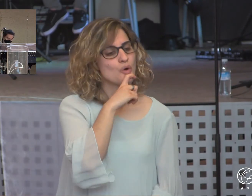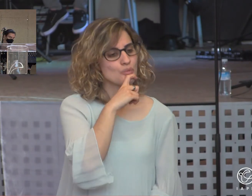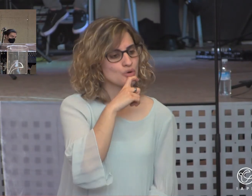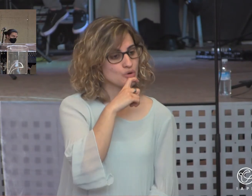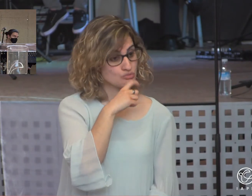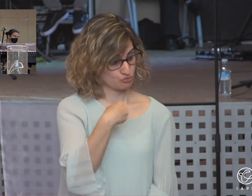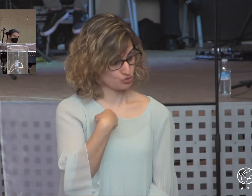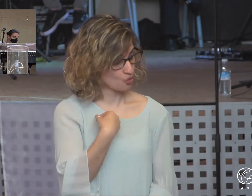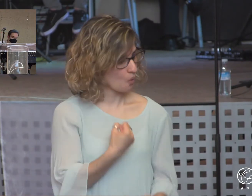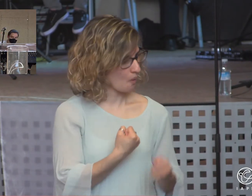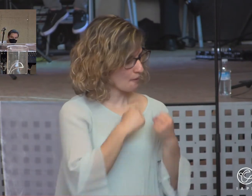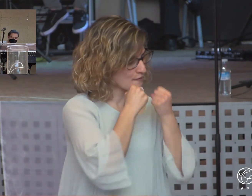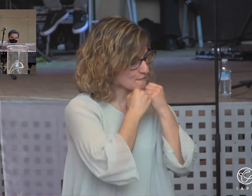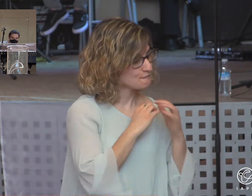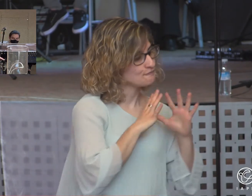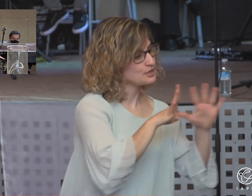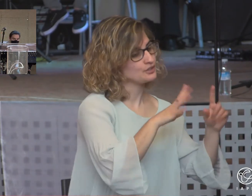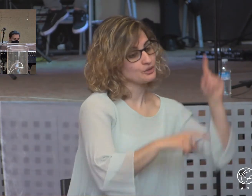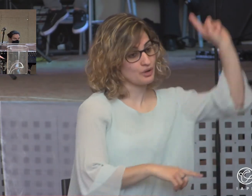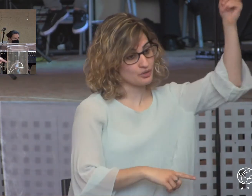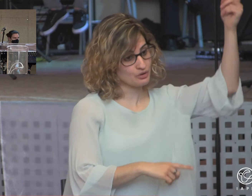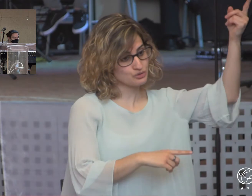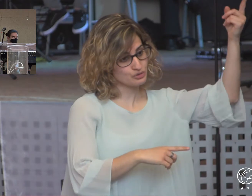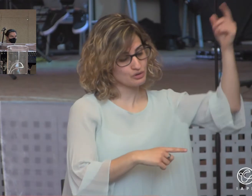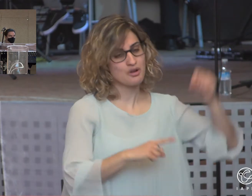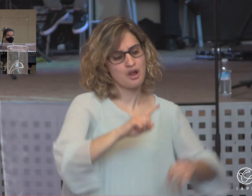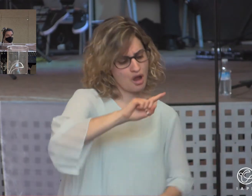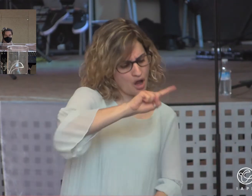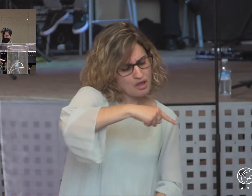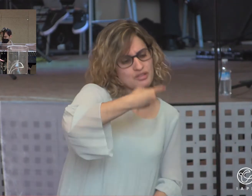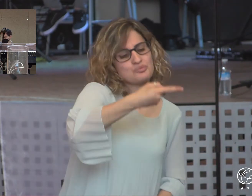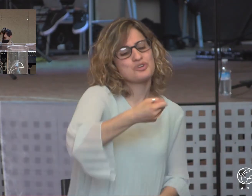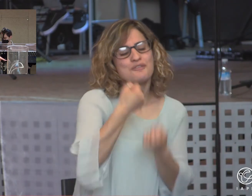sí, obtenemos resultados en las cosas.